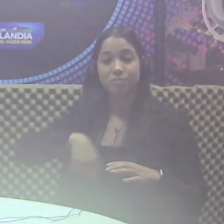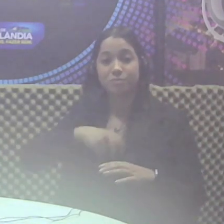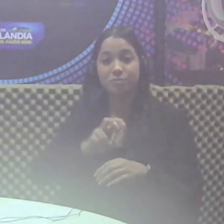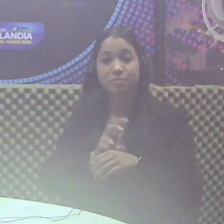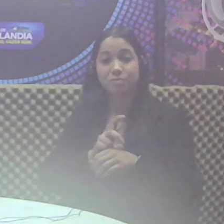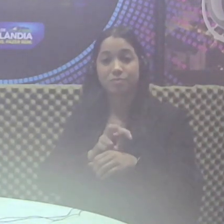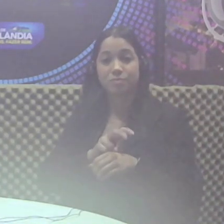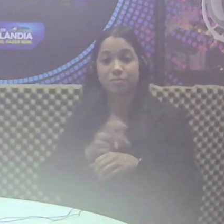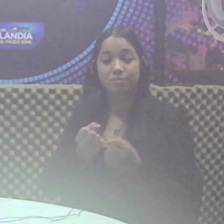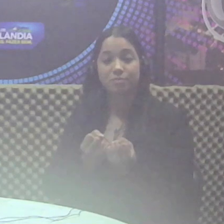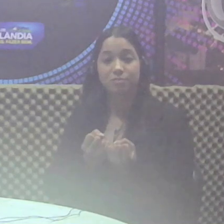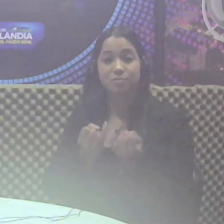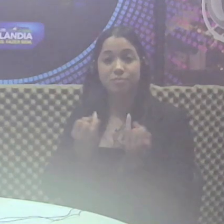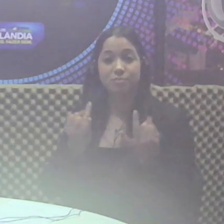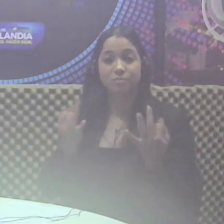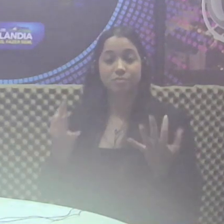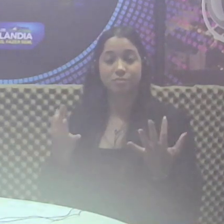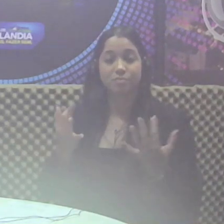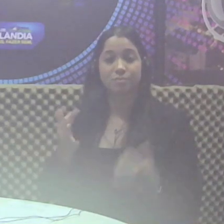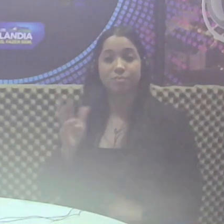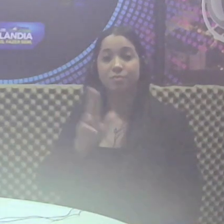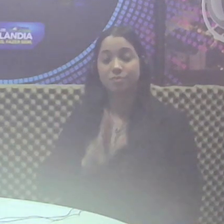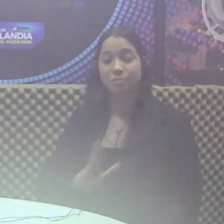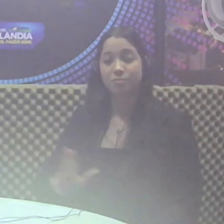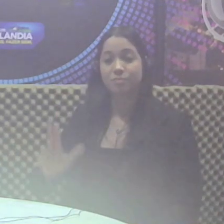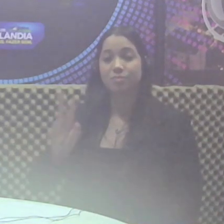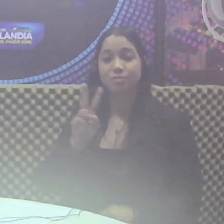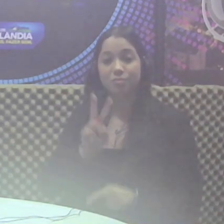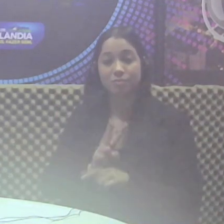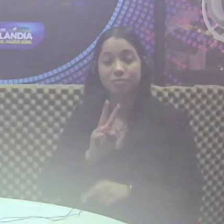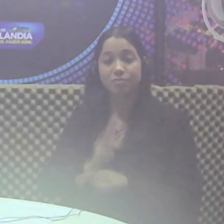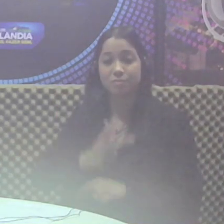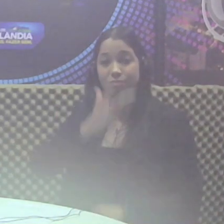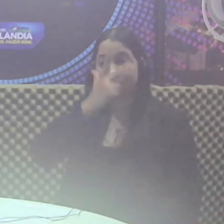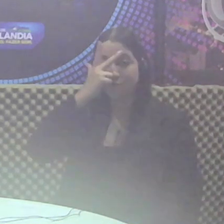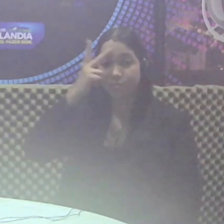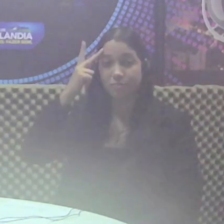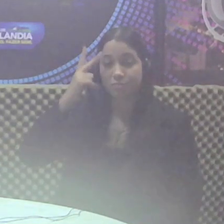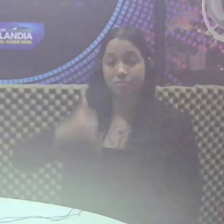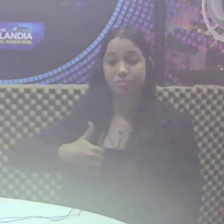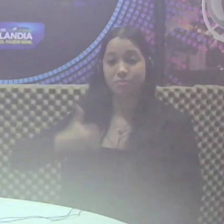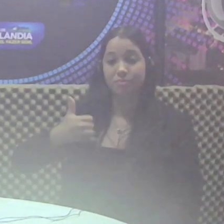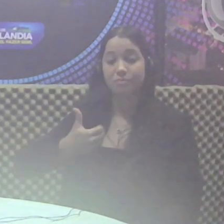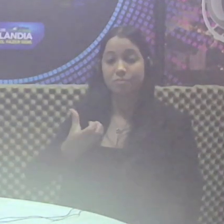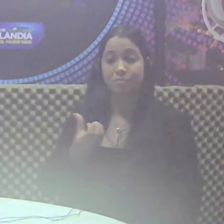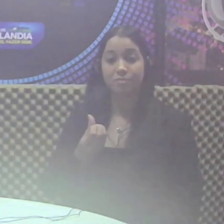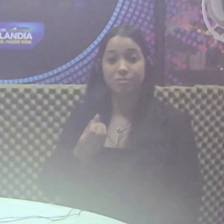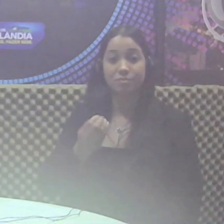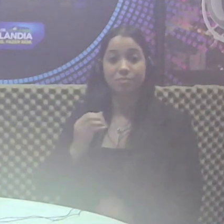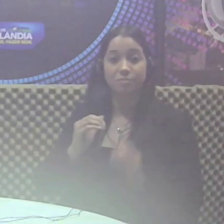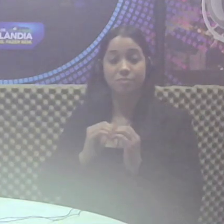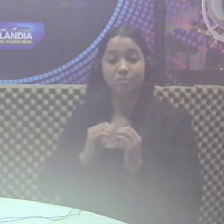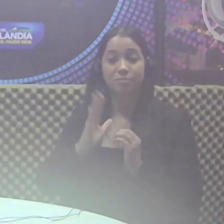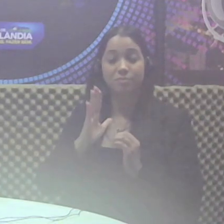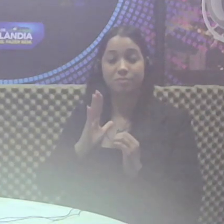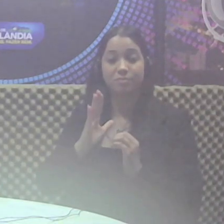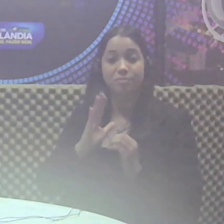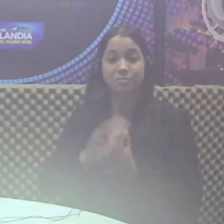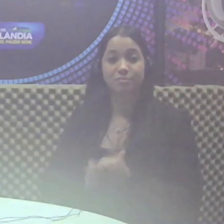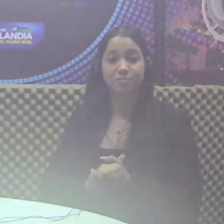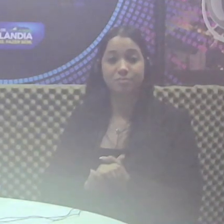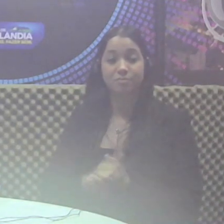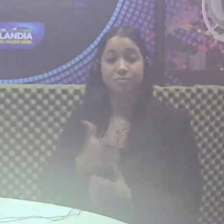mini-chef, robótica e muito mais. E Uberlândia também cuida de outros jovens de mais de 60 anos.